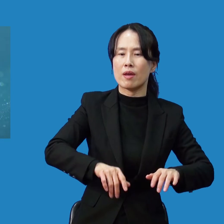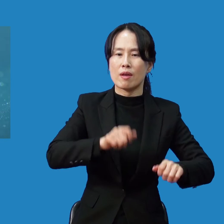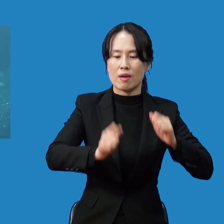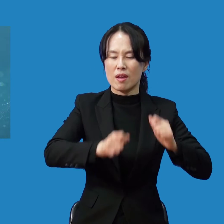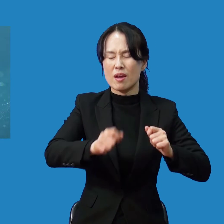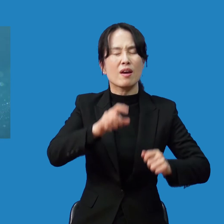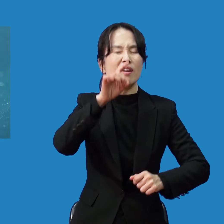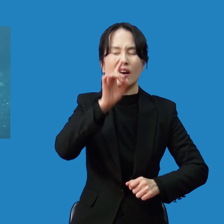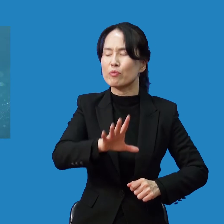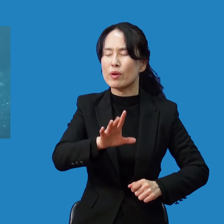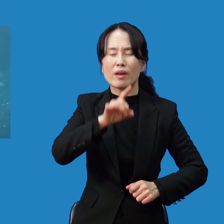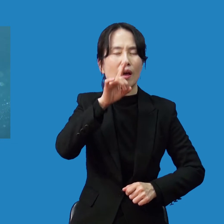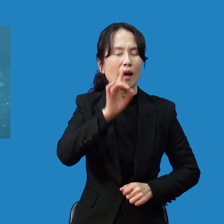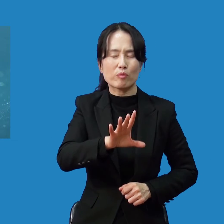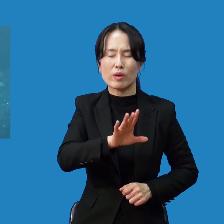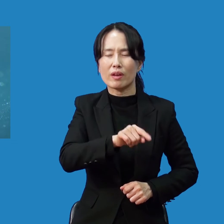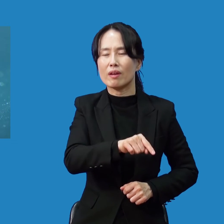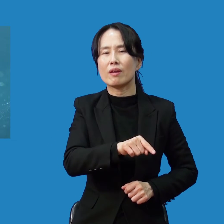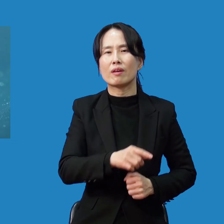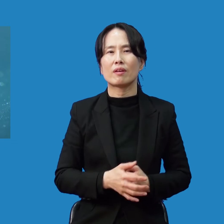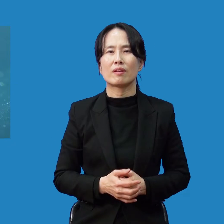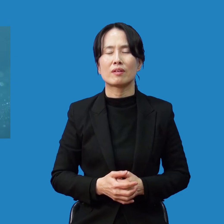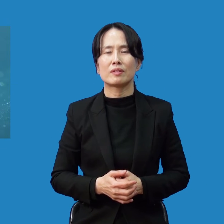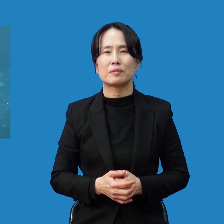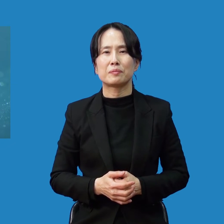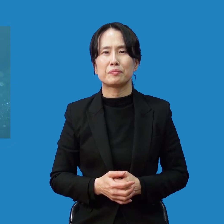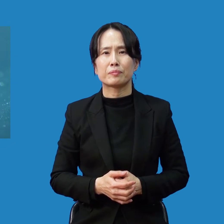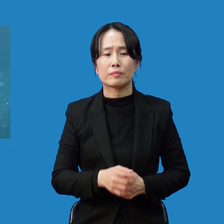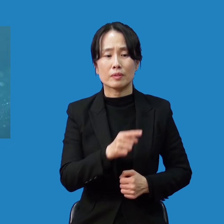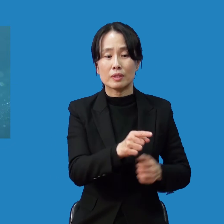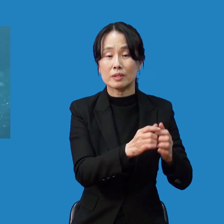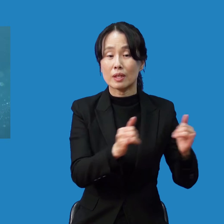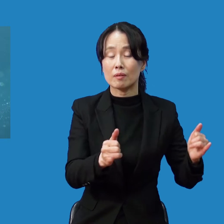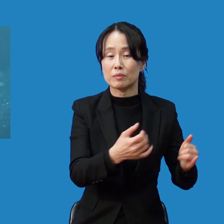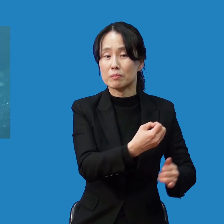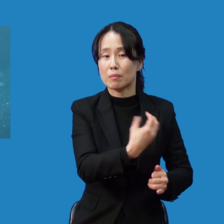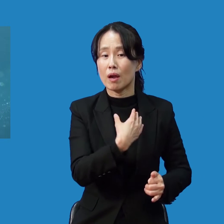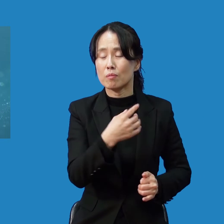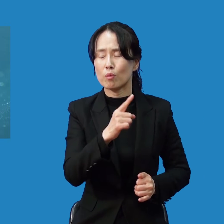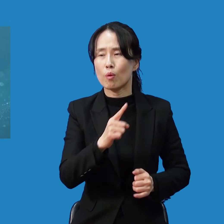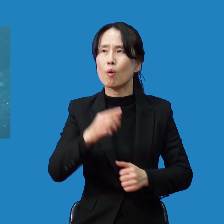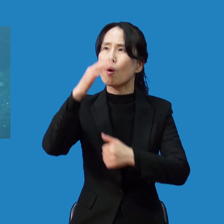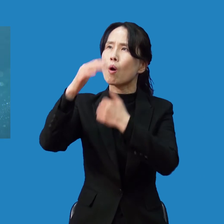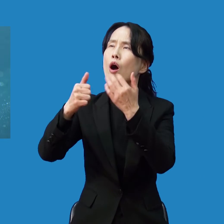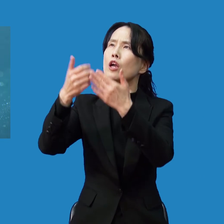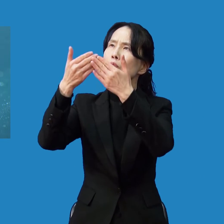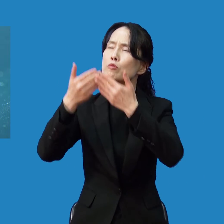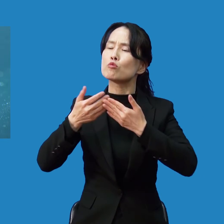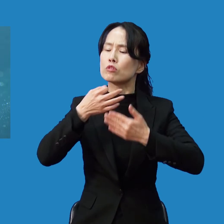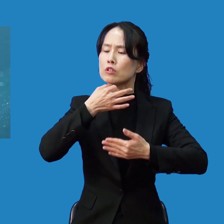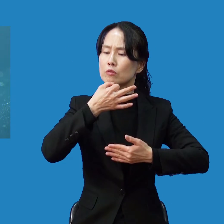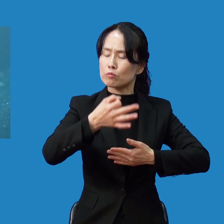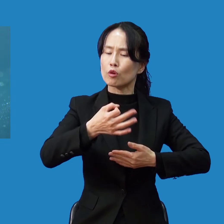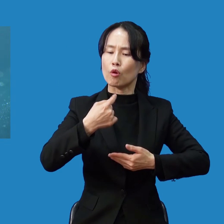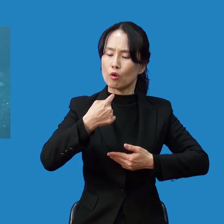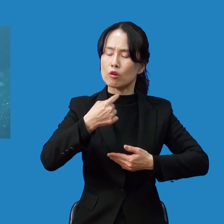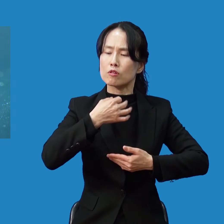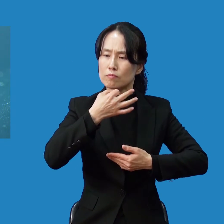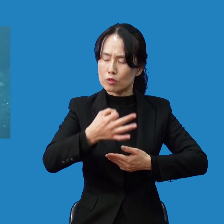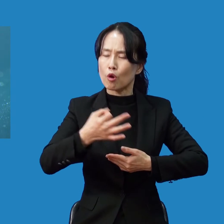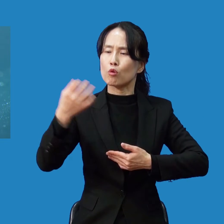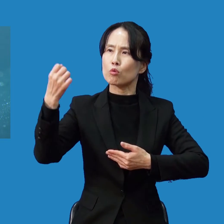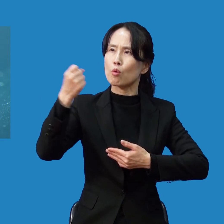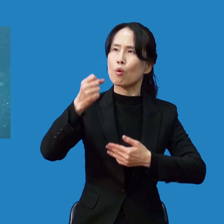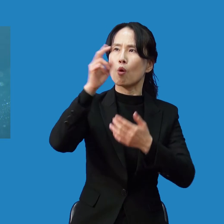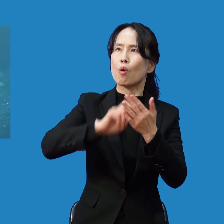시간에 악기를 사용하면 안 된다는 쪽입니다. 그 사람들 주장은 하나님이 주신 이 우리의 음성으로 하나님께